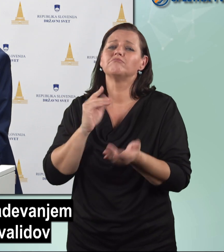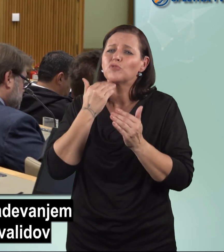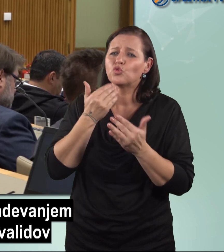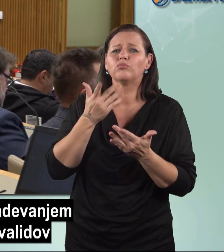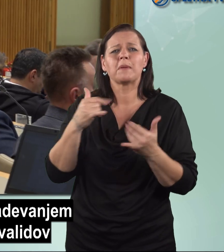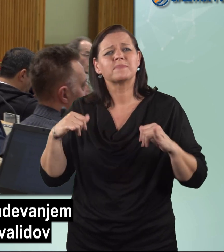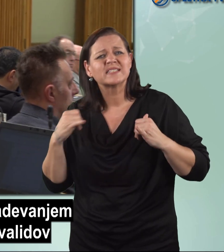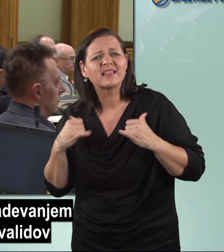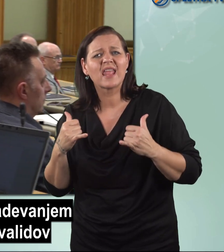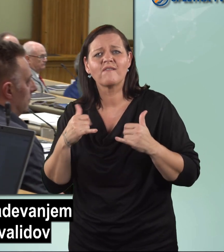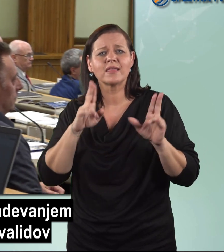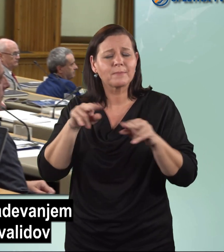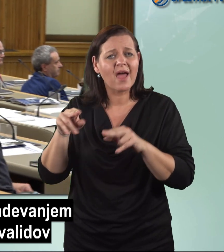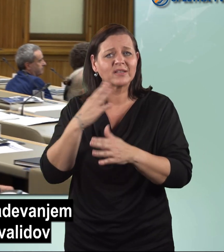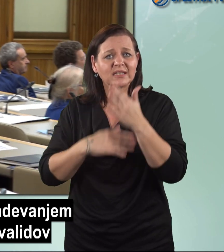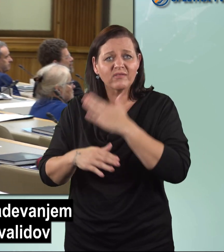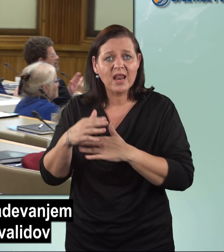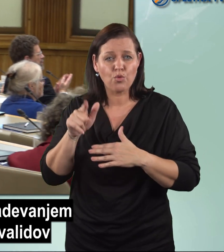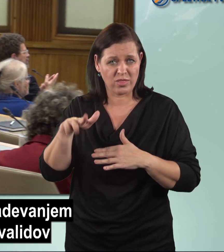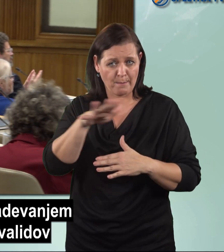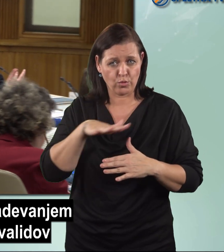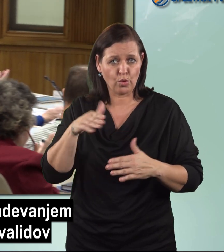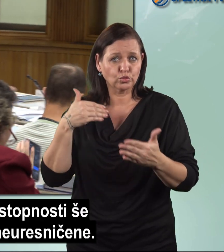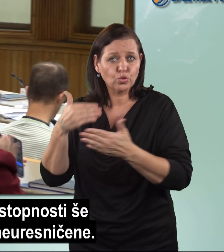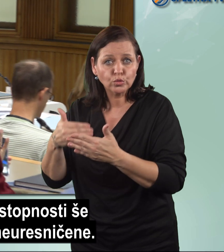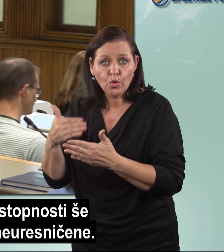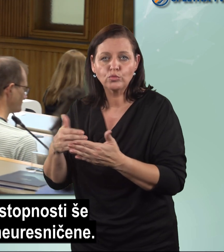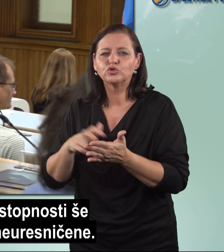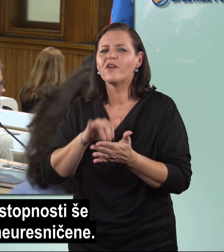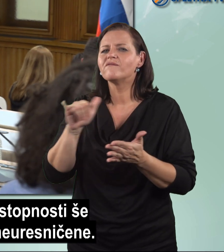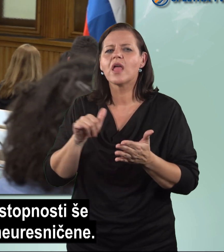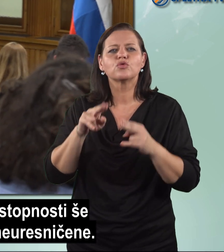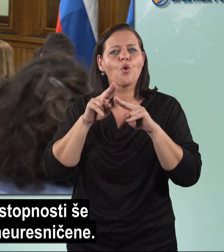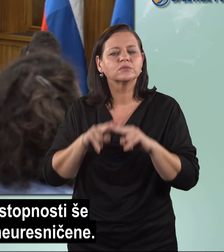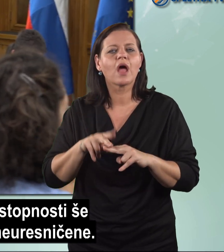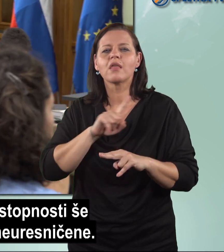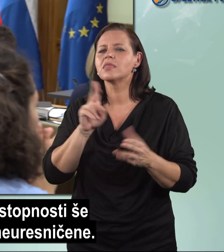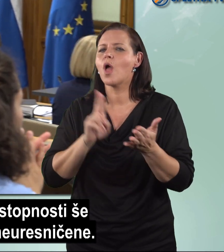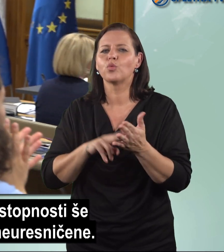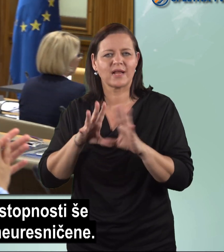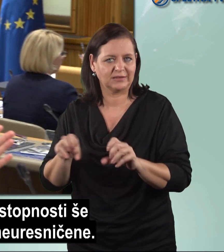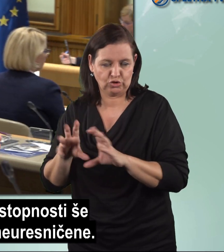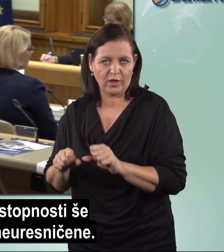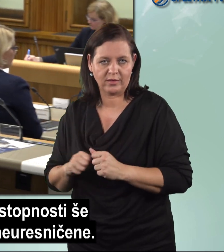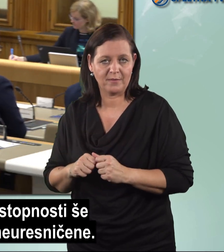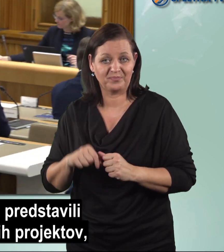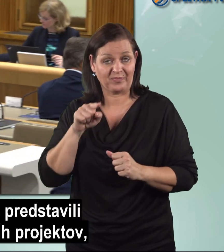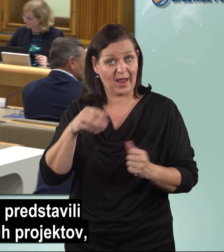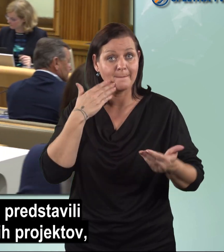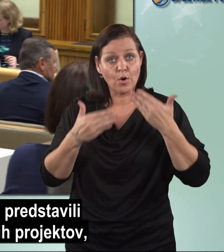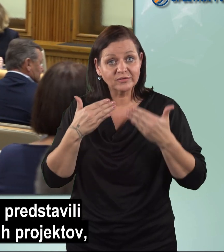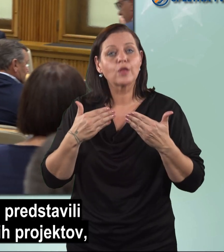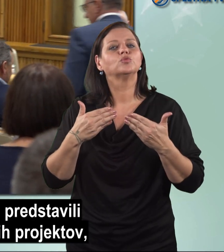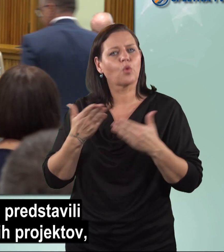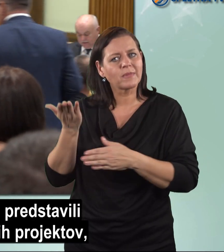pravice invalidov na področju dostopnosti še vedno ostajajo neuresničene. Na posvetu so predstavili nekaj